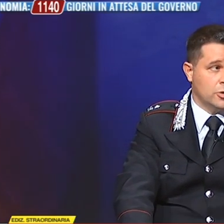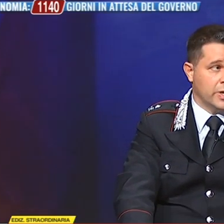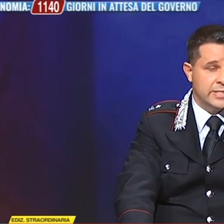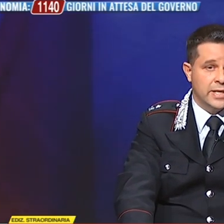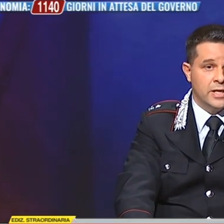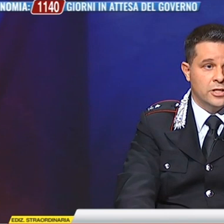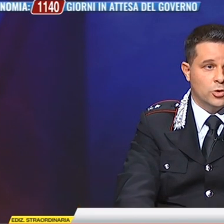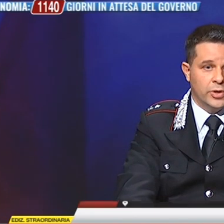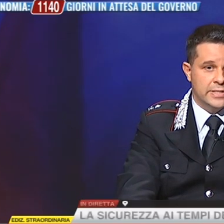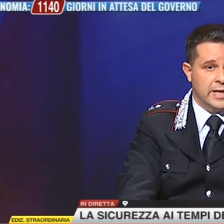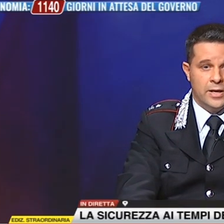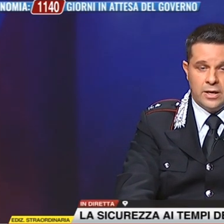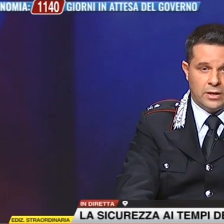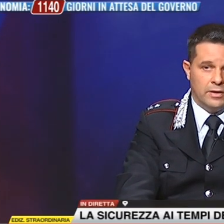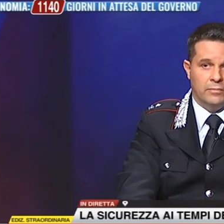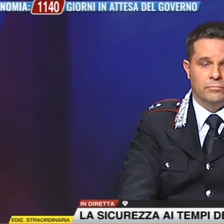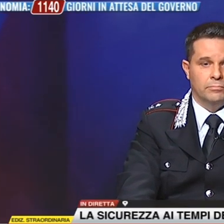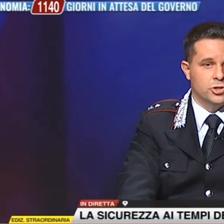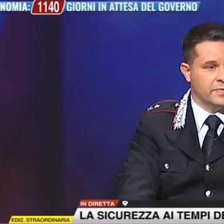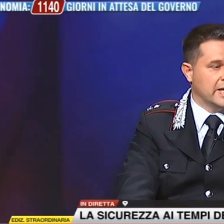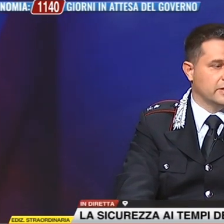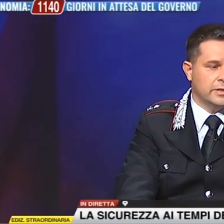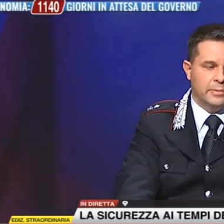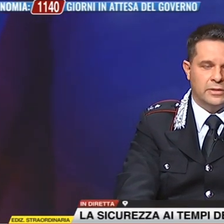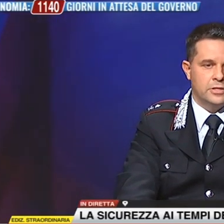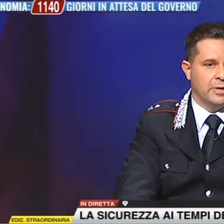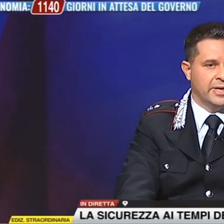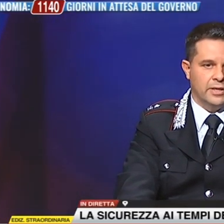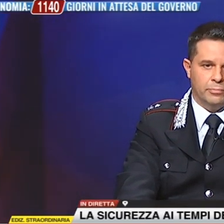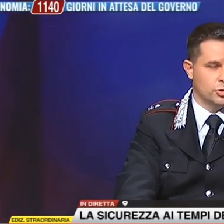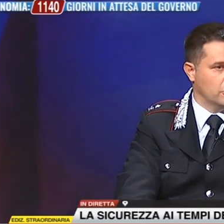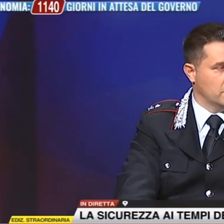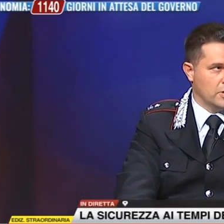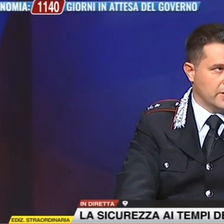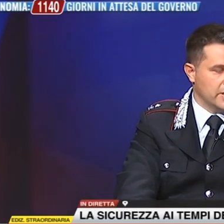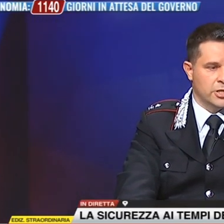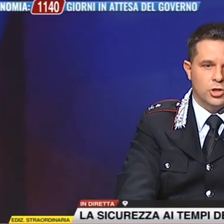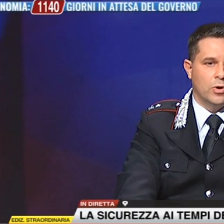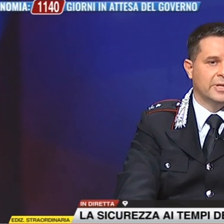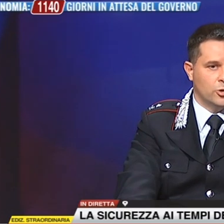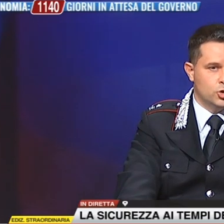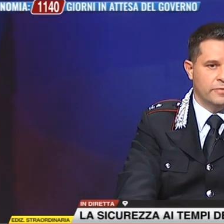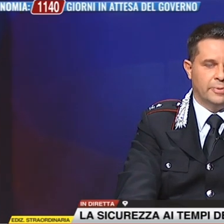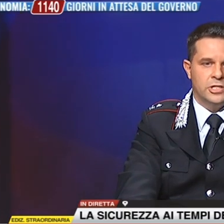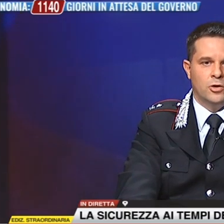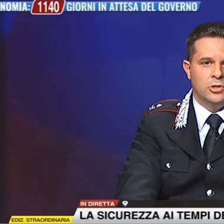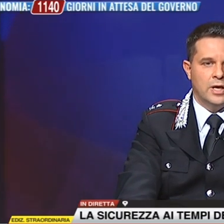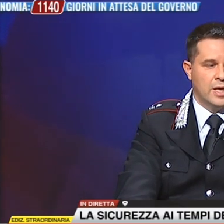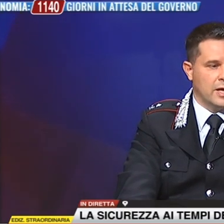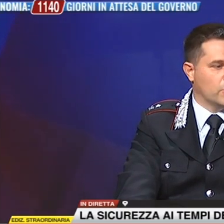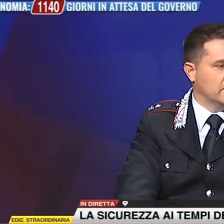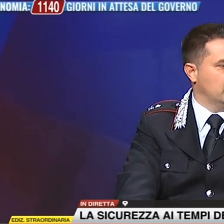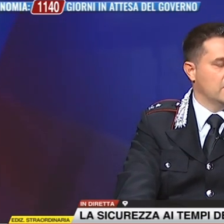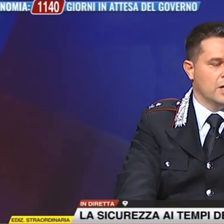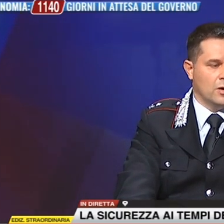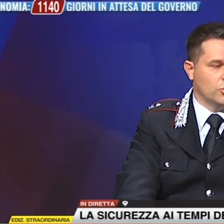alla sicurezza. Sicurezza che possa evitare determinati assembramenti che possono essere sicuramente nocivi per la salute,